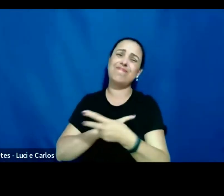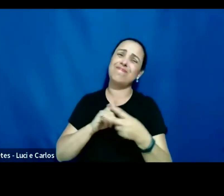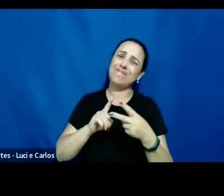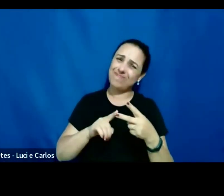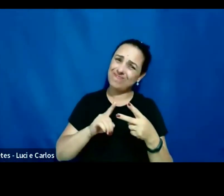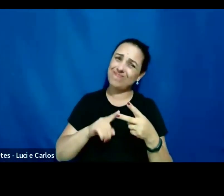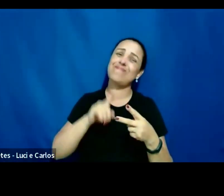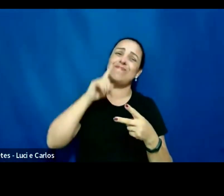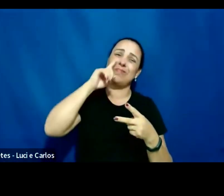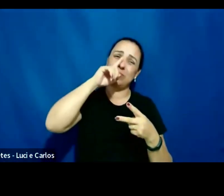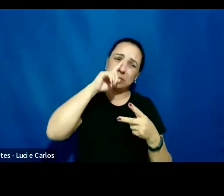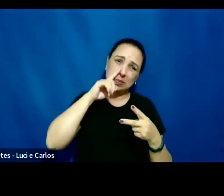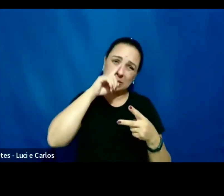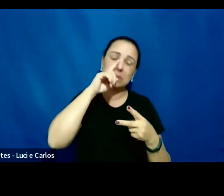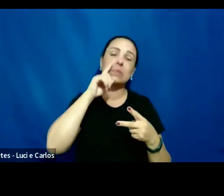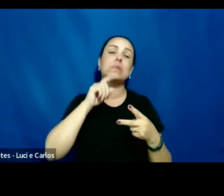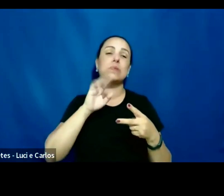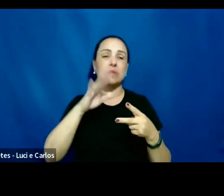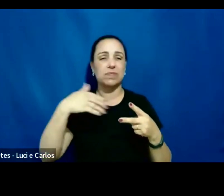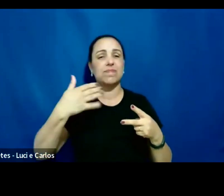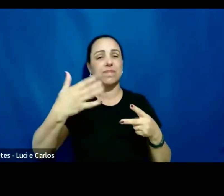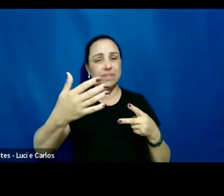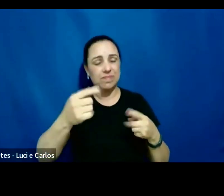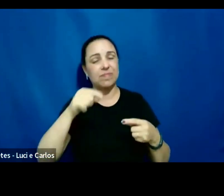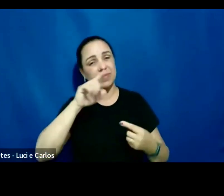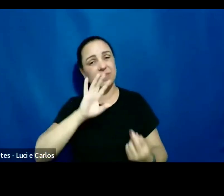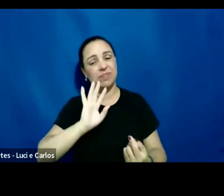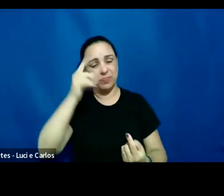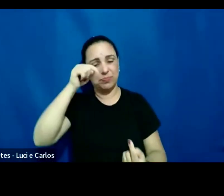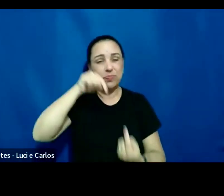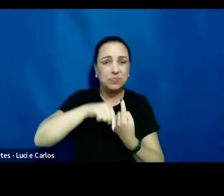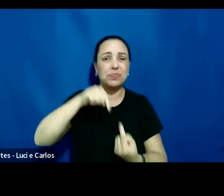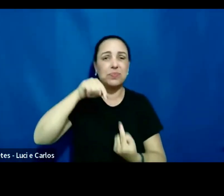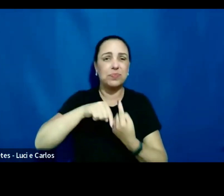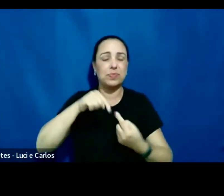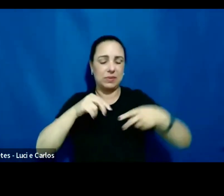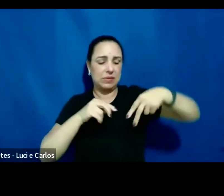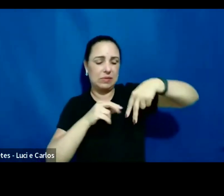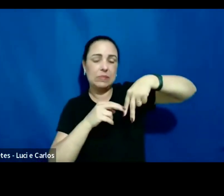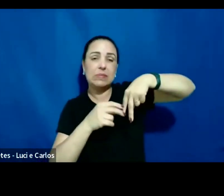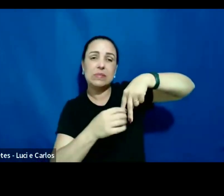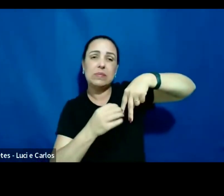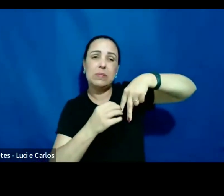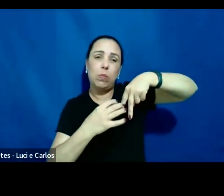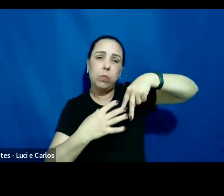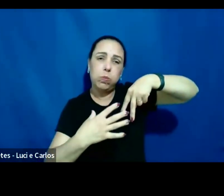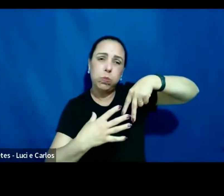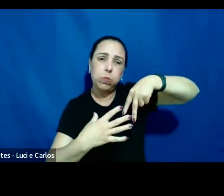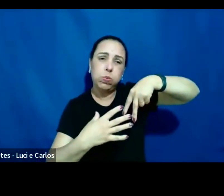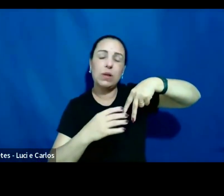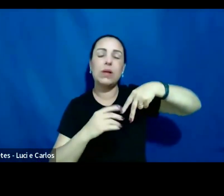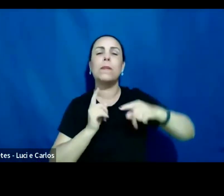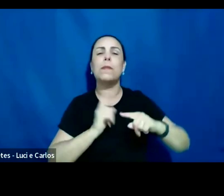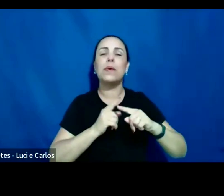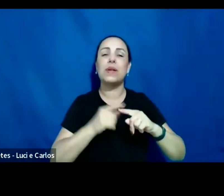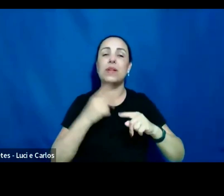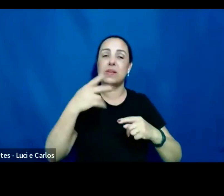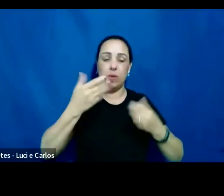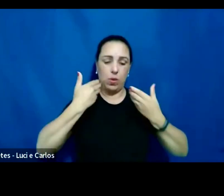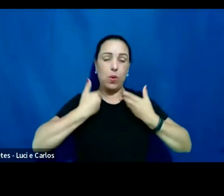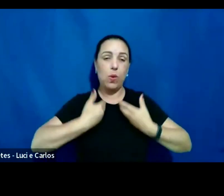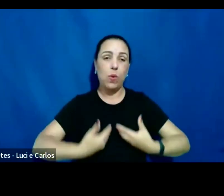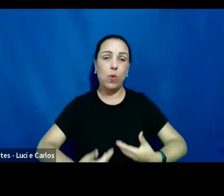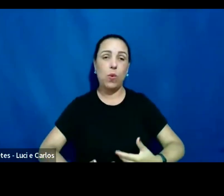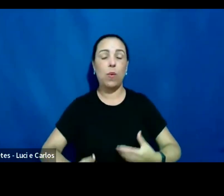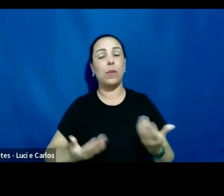fatores que contribuem para você desencadear uma trombose. O que é a resistência à insulina? Você tem um estilo de